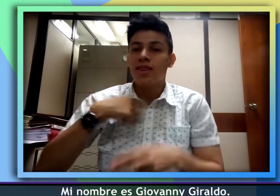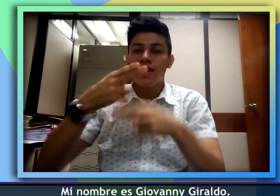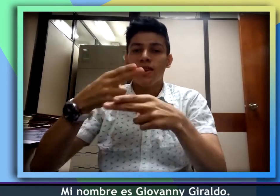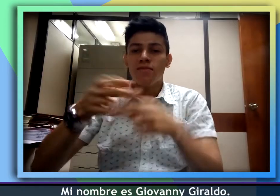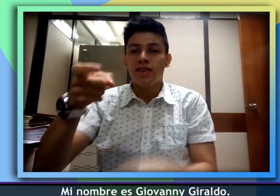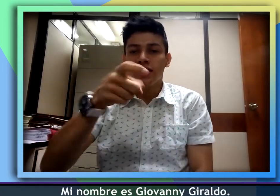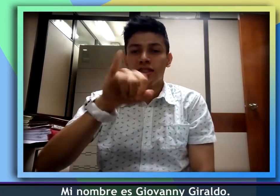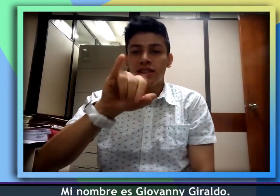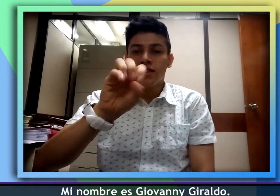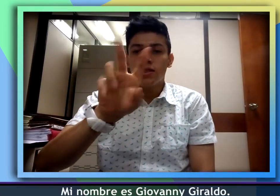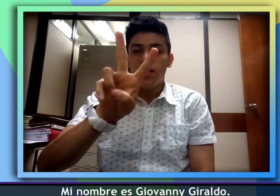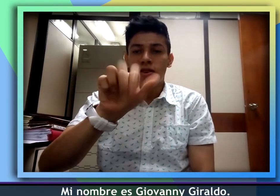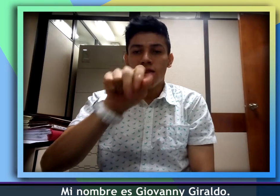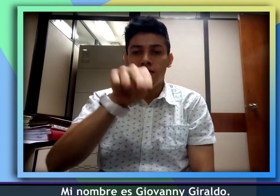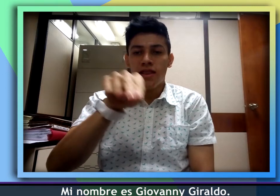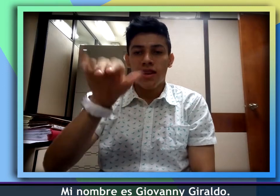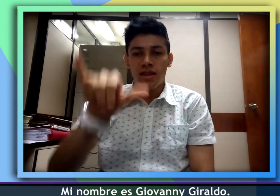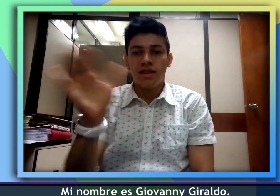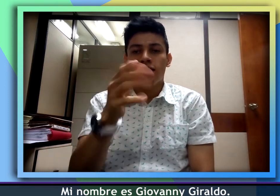Mi nombre es Giovanni Giraldo.